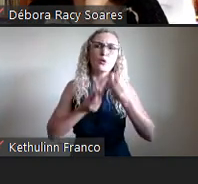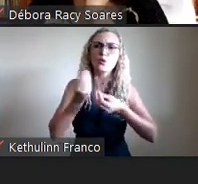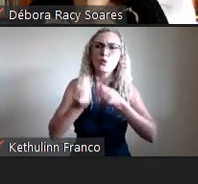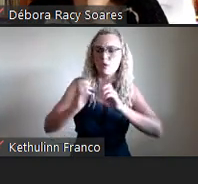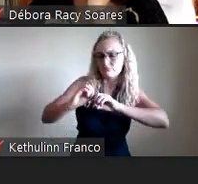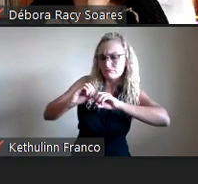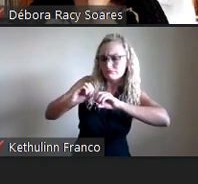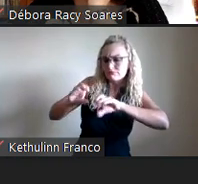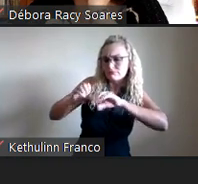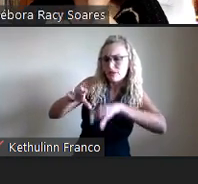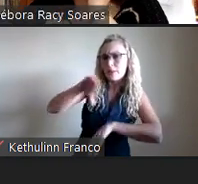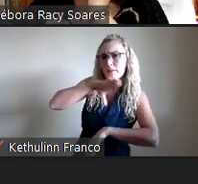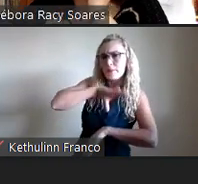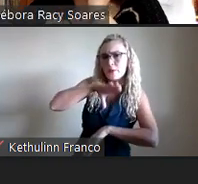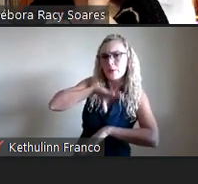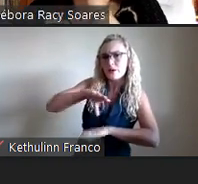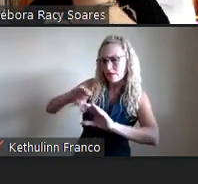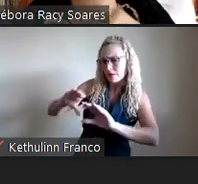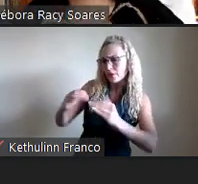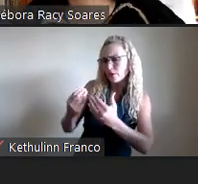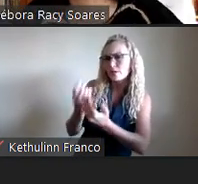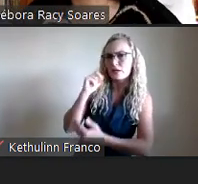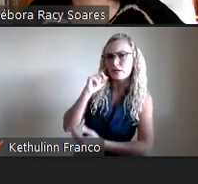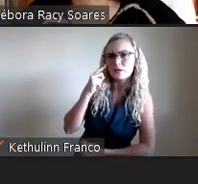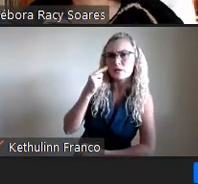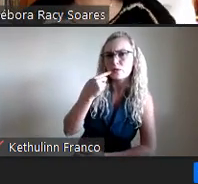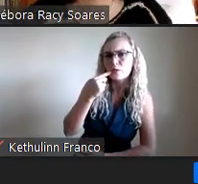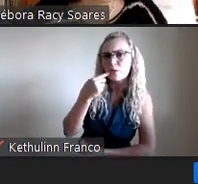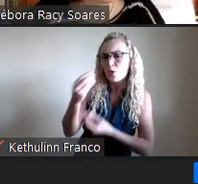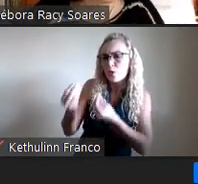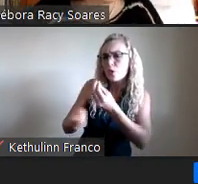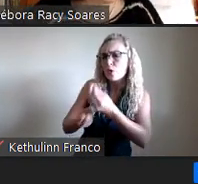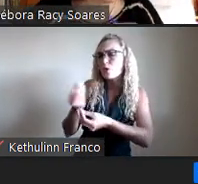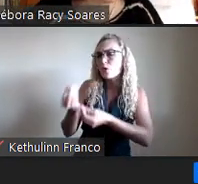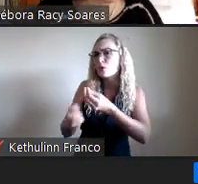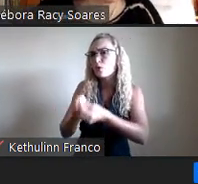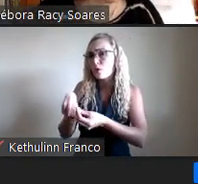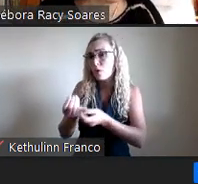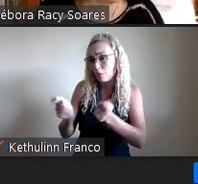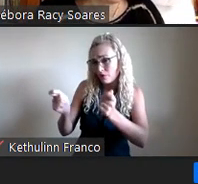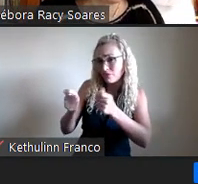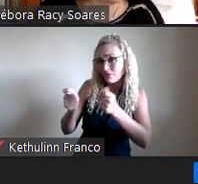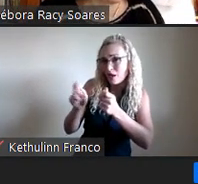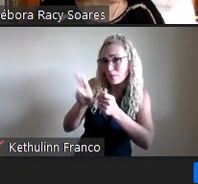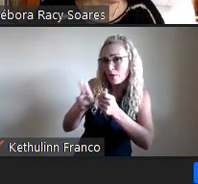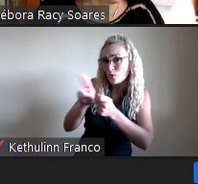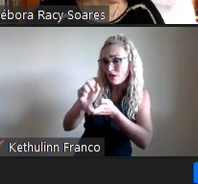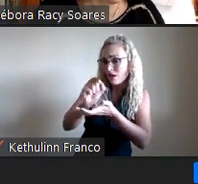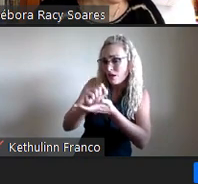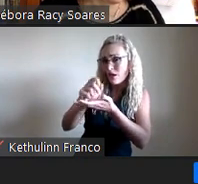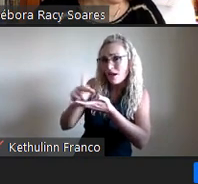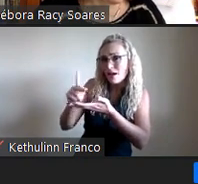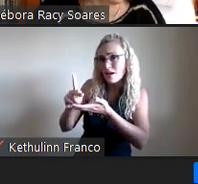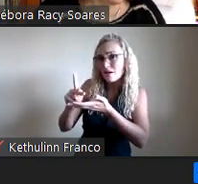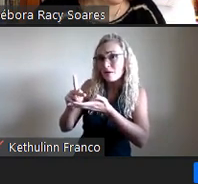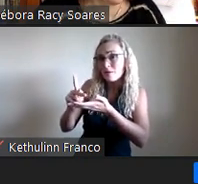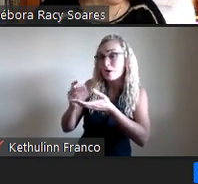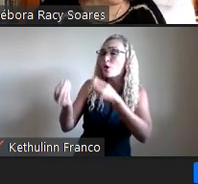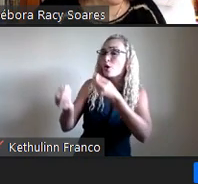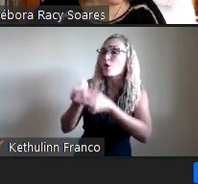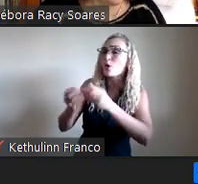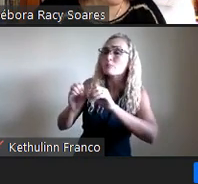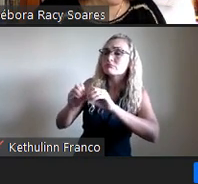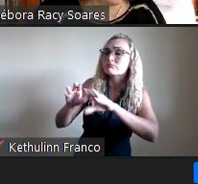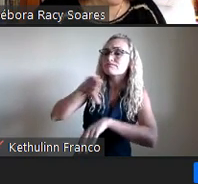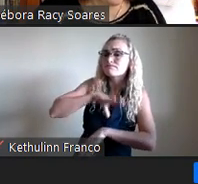surda e principalmente para as crianças, né, que estão na escola. Elas precisam entender o português, mas de